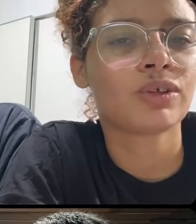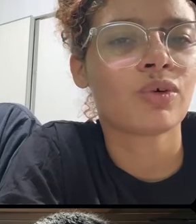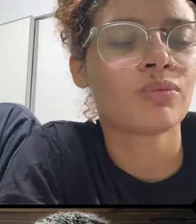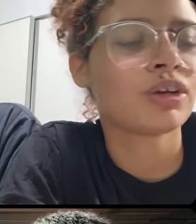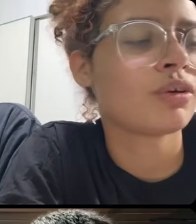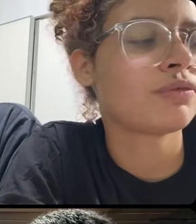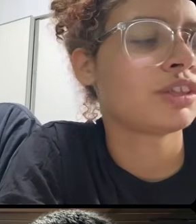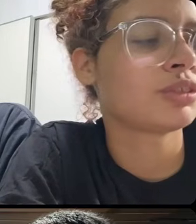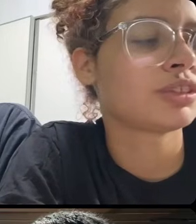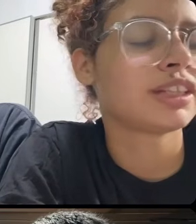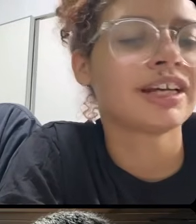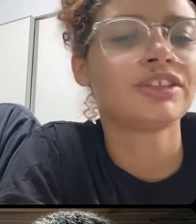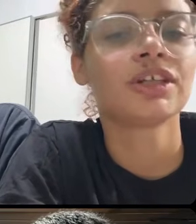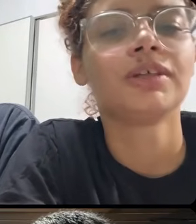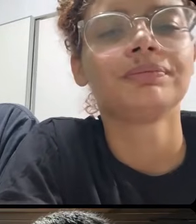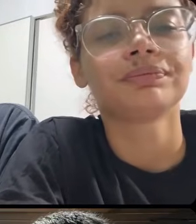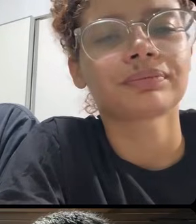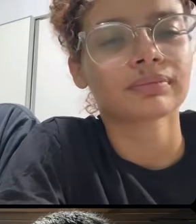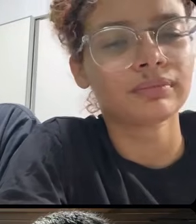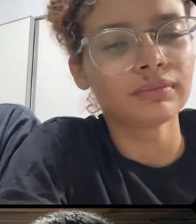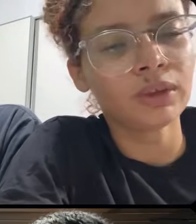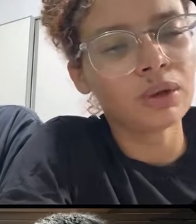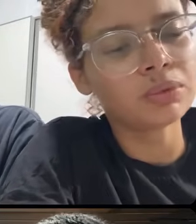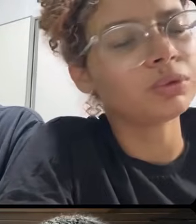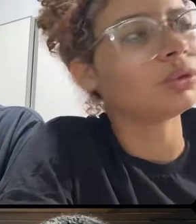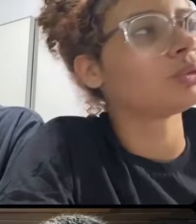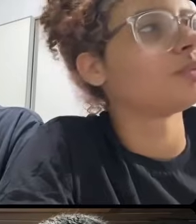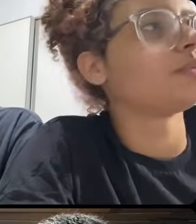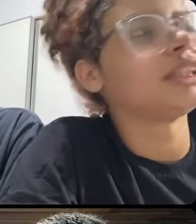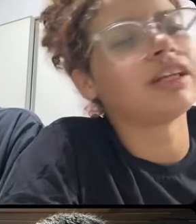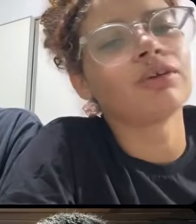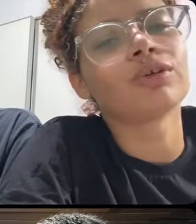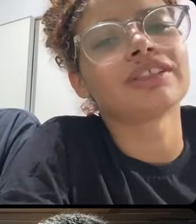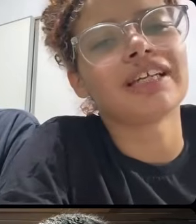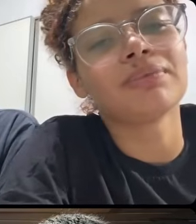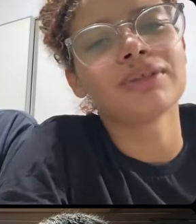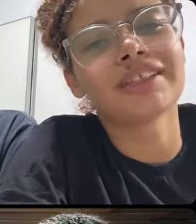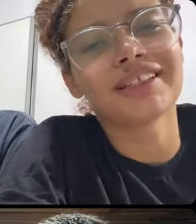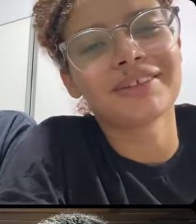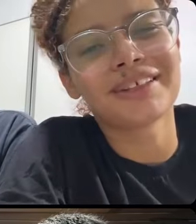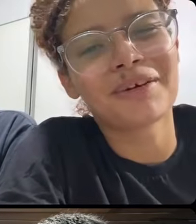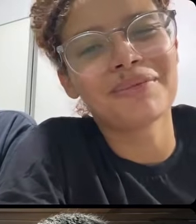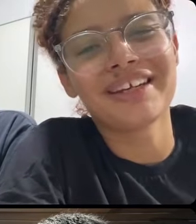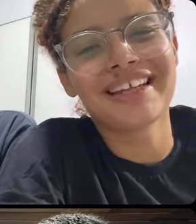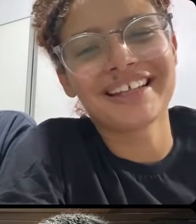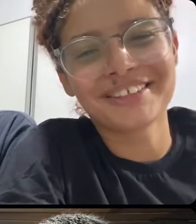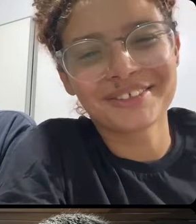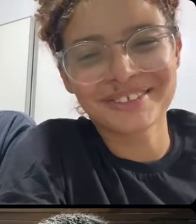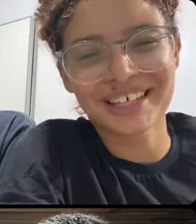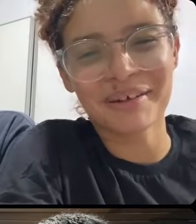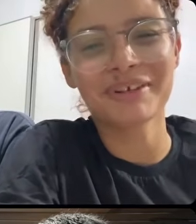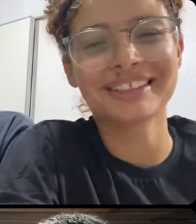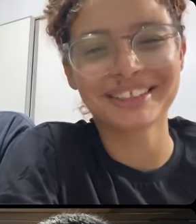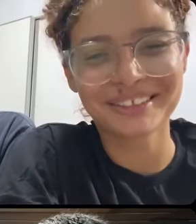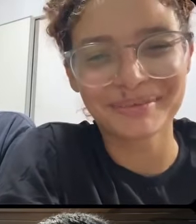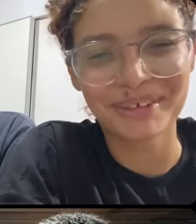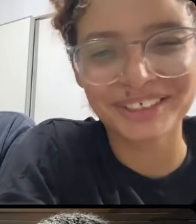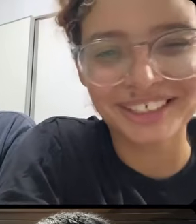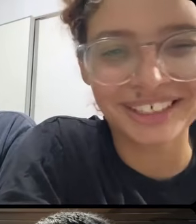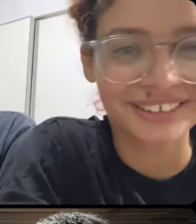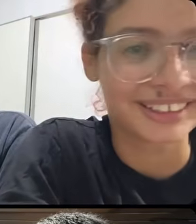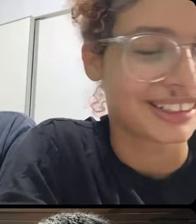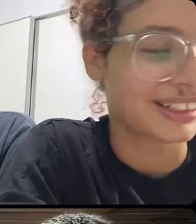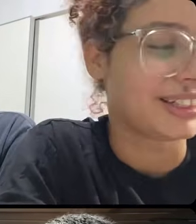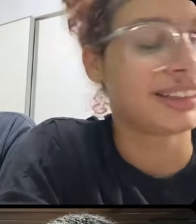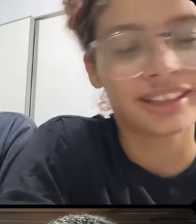vida em comunhão, a vida em sociedade como um todo. Então eu tô 100% em comunidade, o 100% do